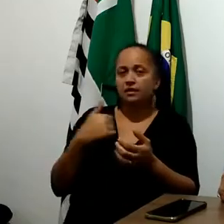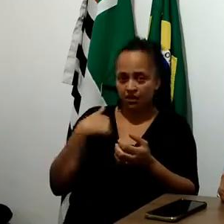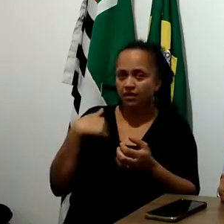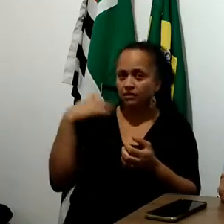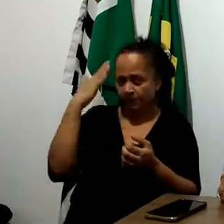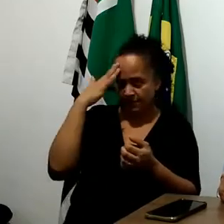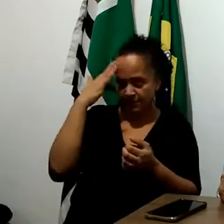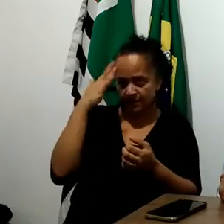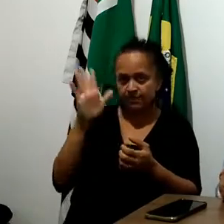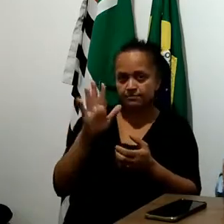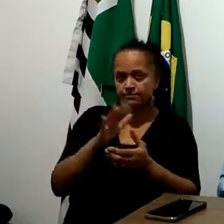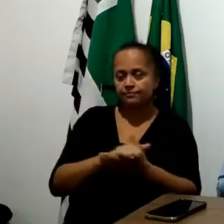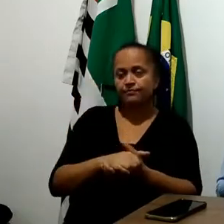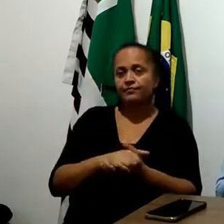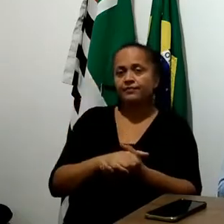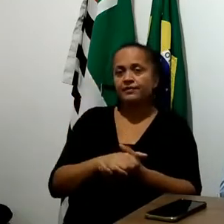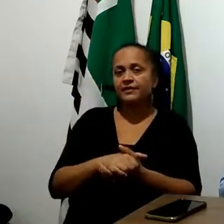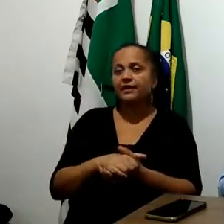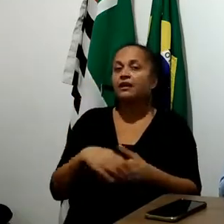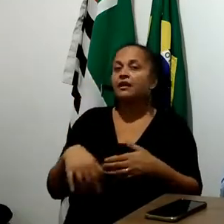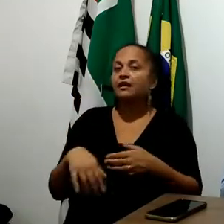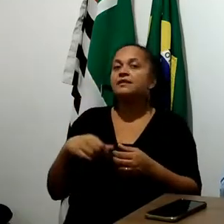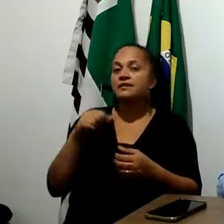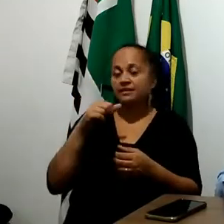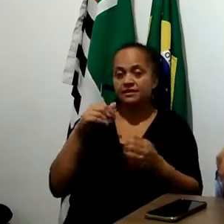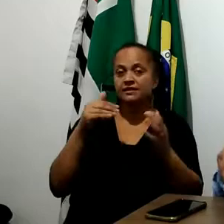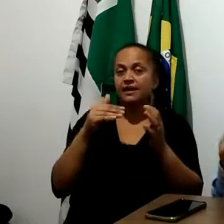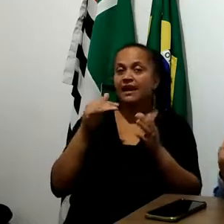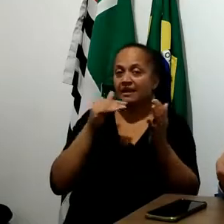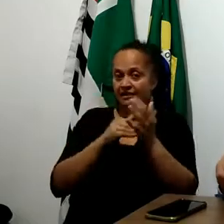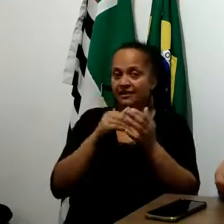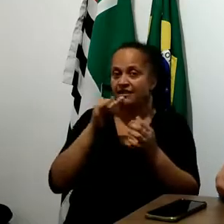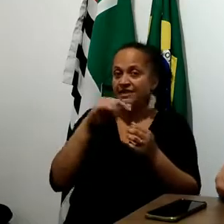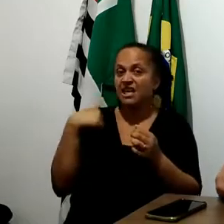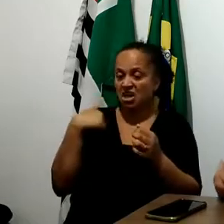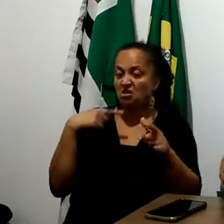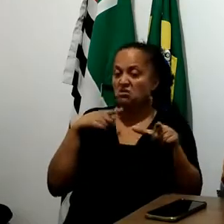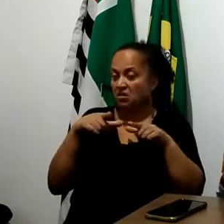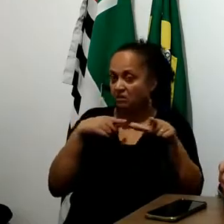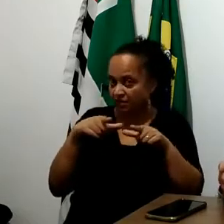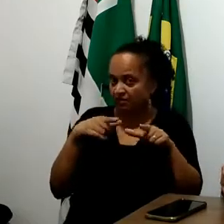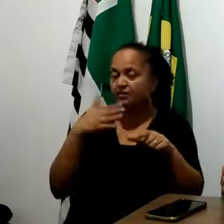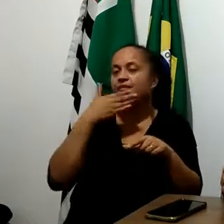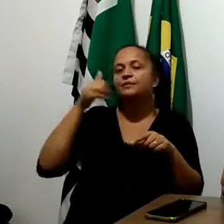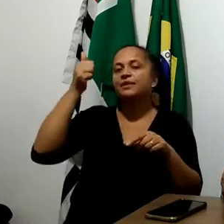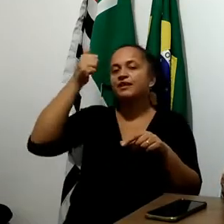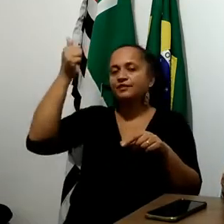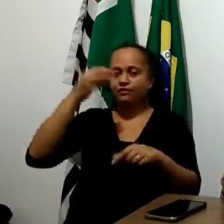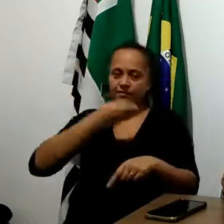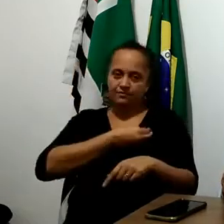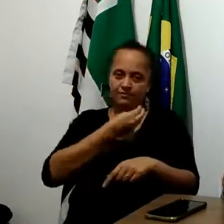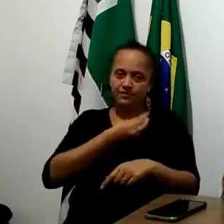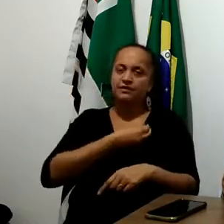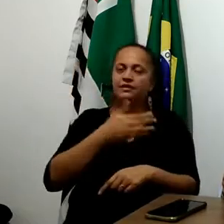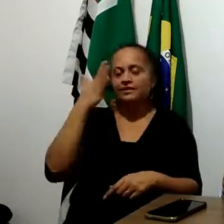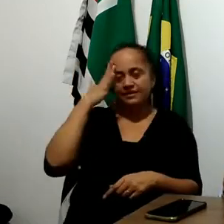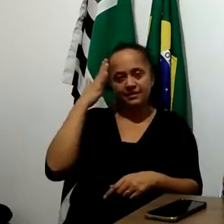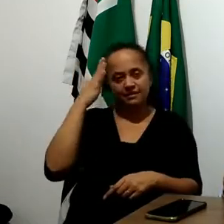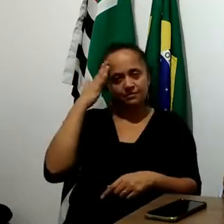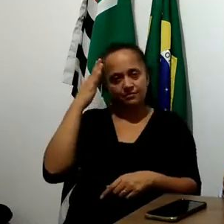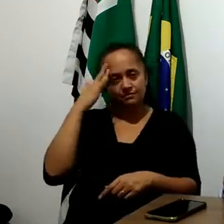até, pelo menos se ele me deixar como um funcionário, é melhor do que eu estou vivendo aqui. E a gente sabe o resultado. Que antes mesmo